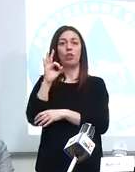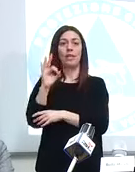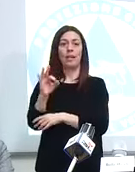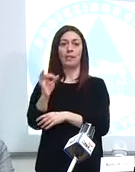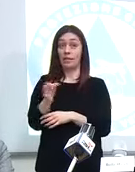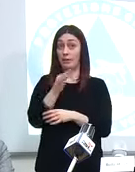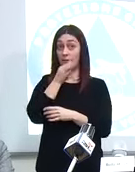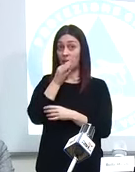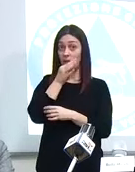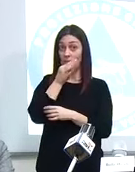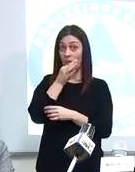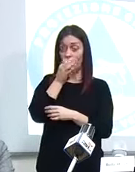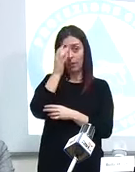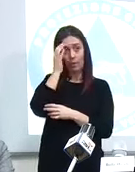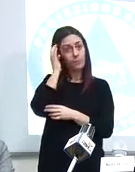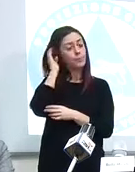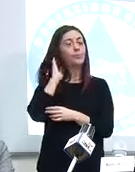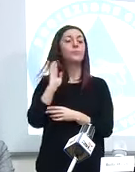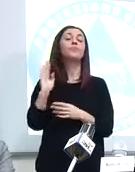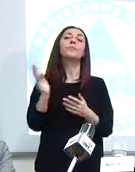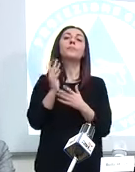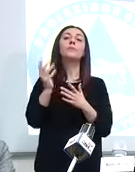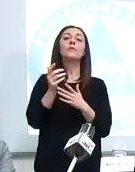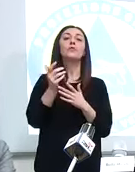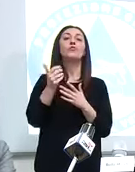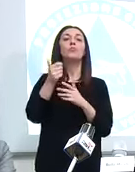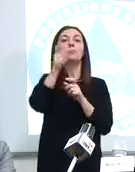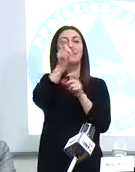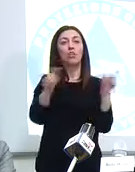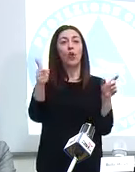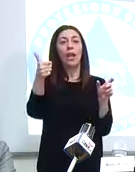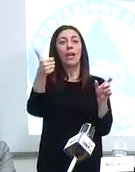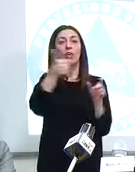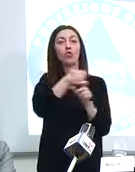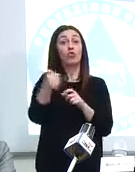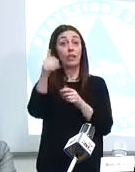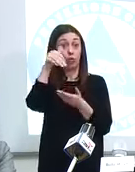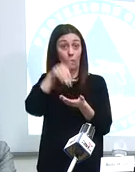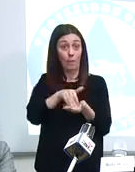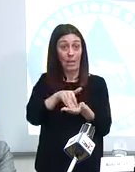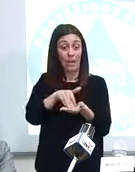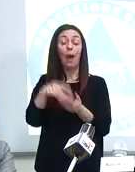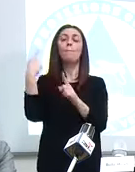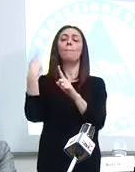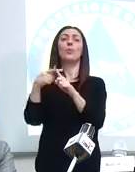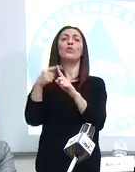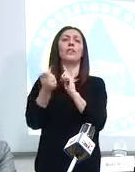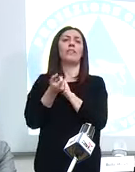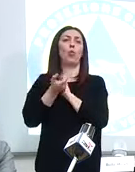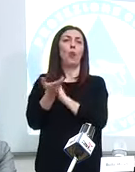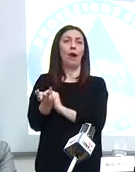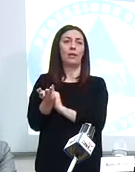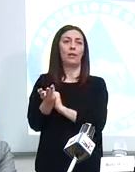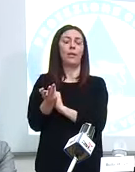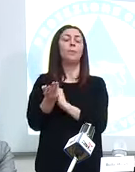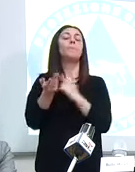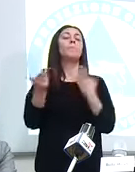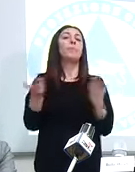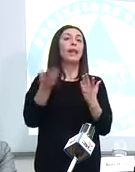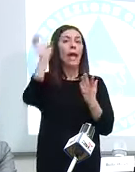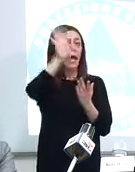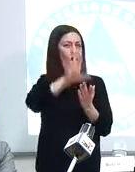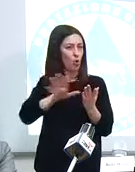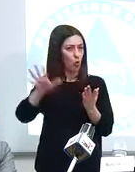positivi standardizzato su 100.000. È chiaro che per poter confrontare i diversi paesi europei